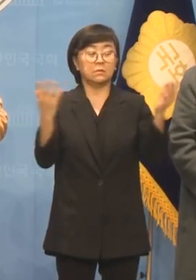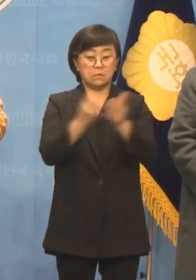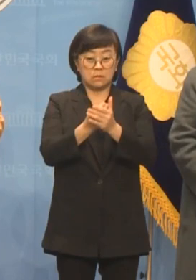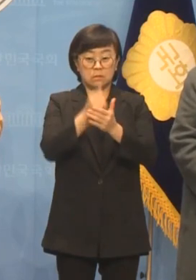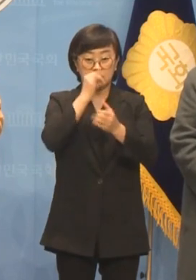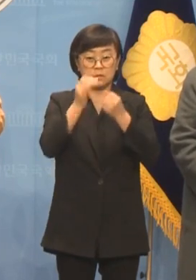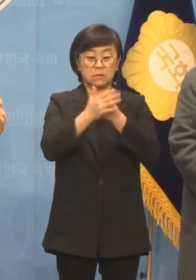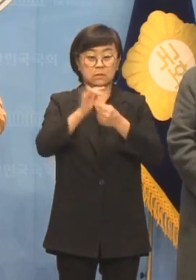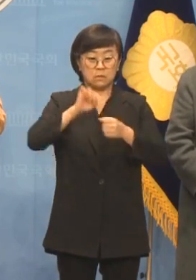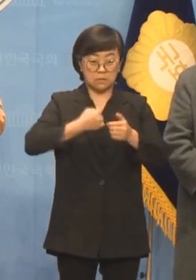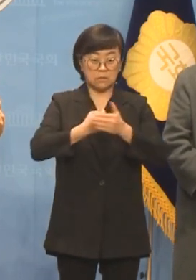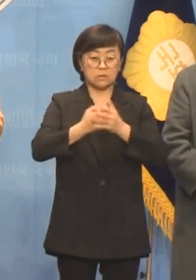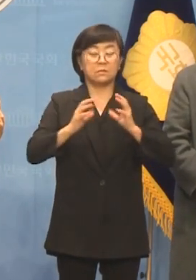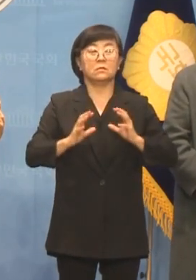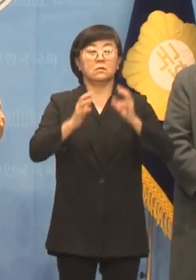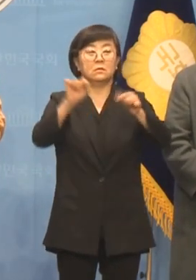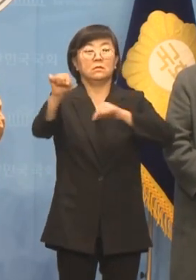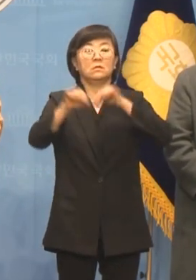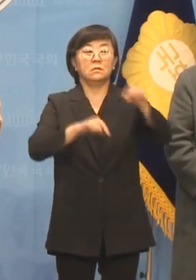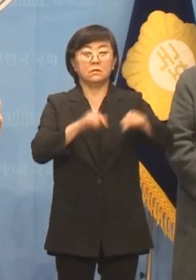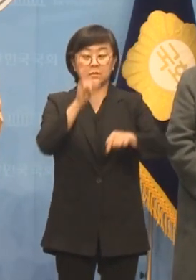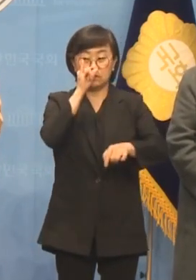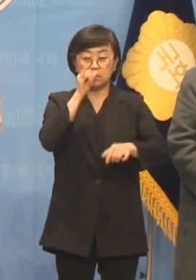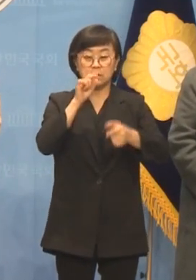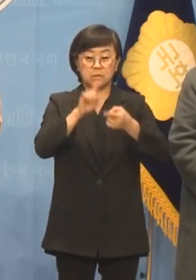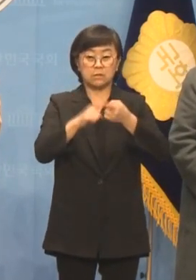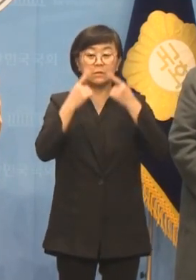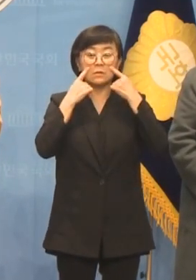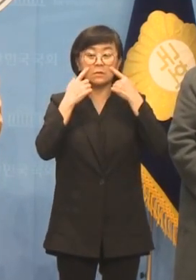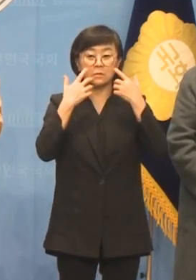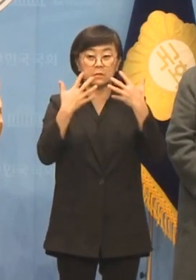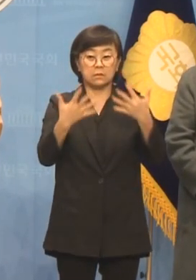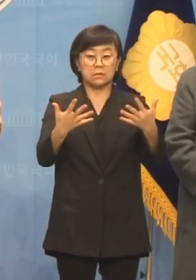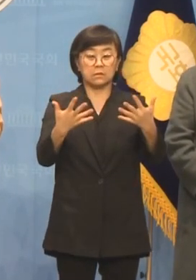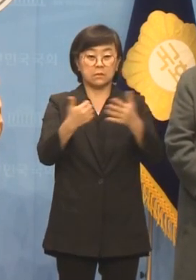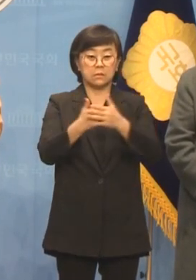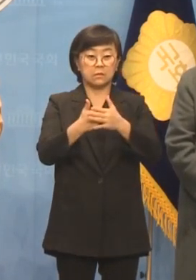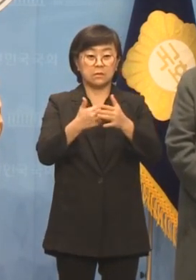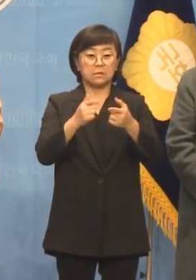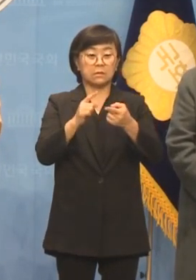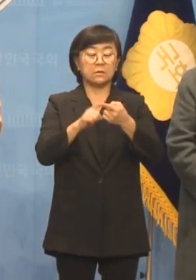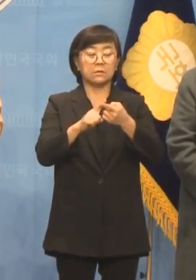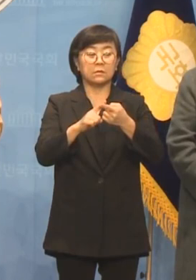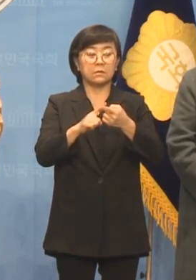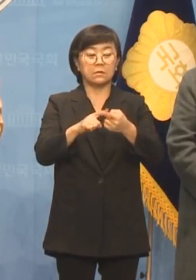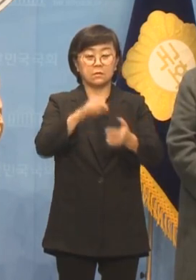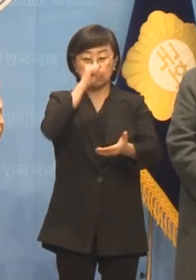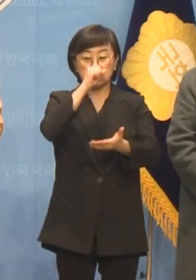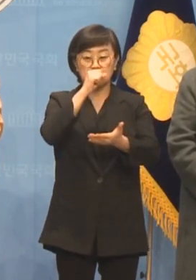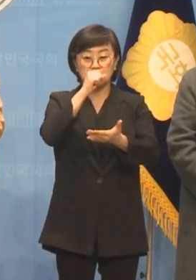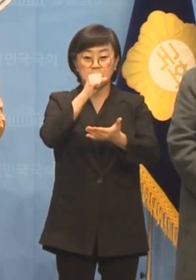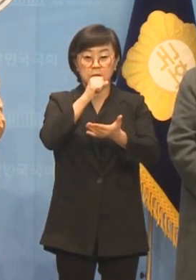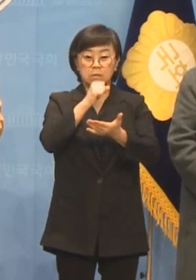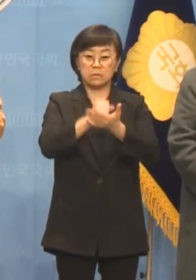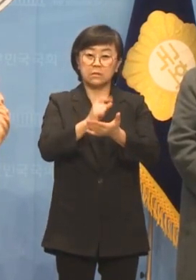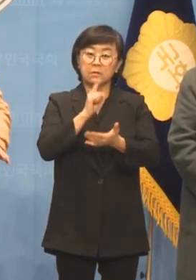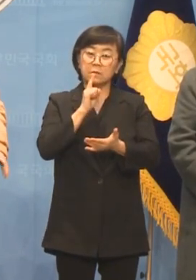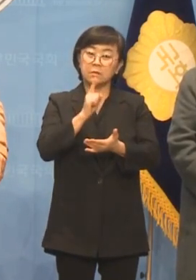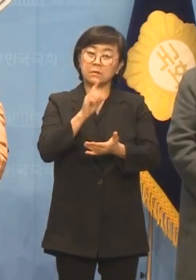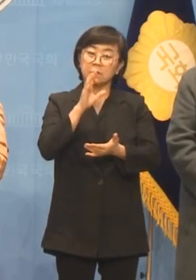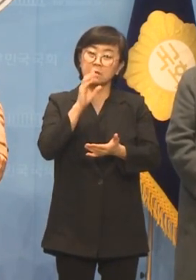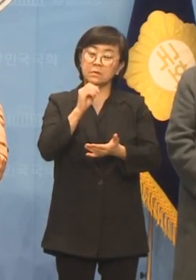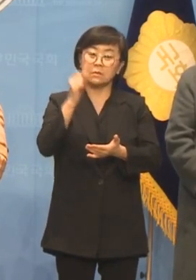완성해서 자기가 지금 이 나라를 통치하고 있다고 하는 명확한 그런 정상적인 입에서 나온